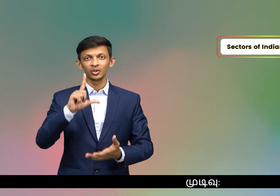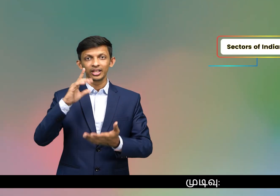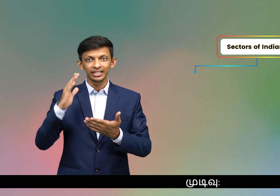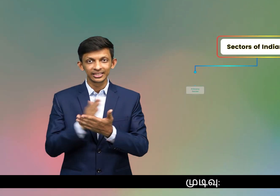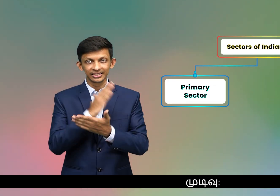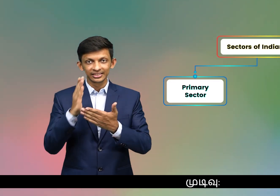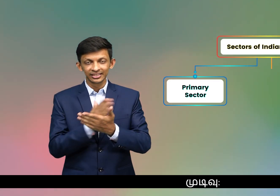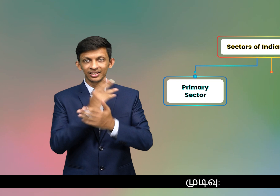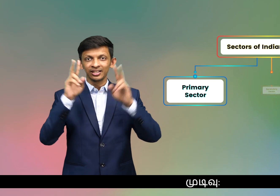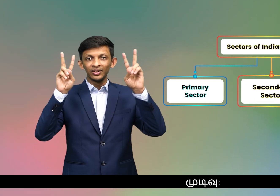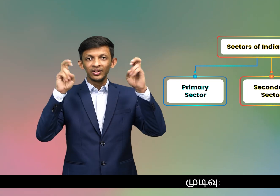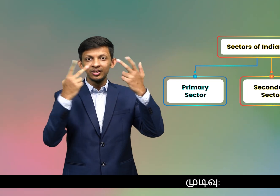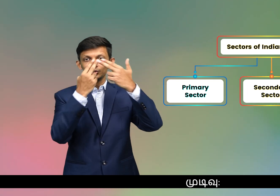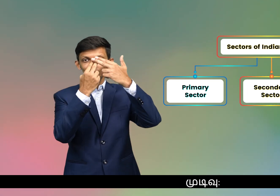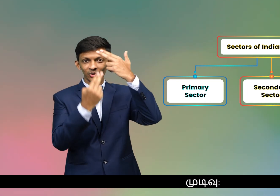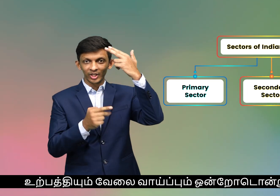முடிவு: